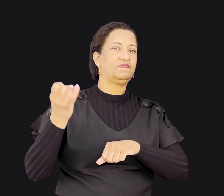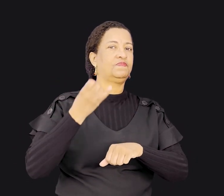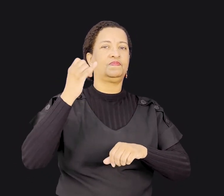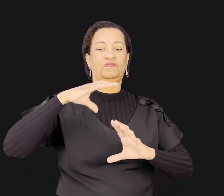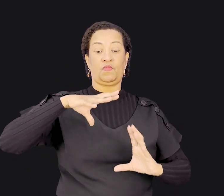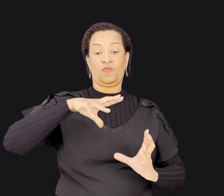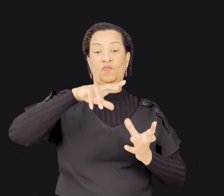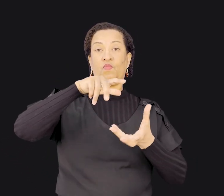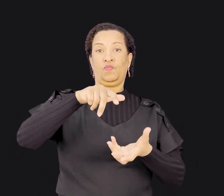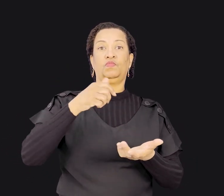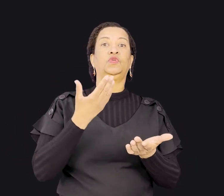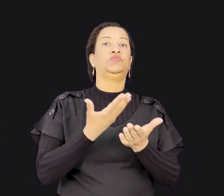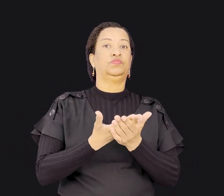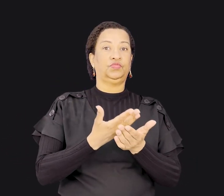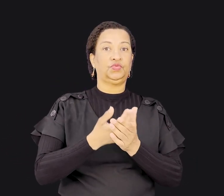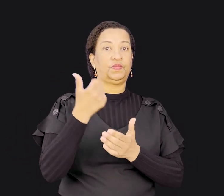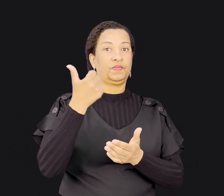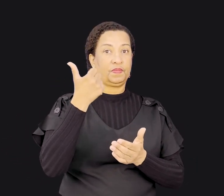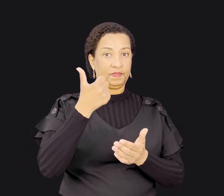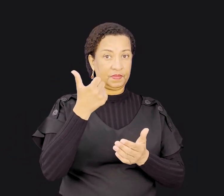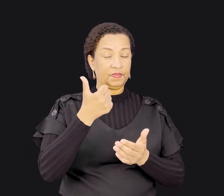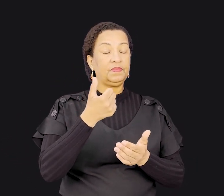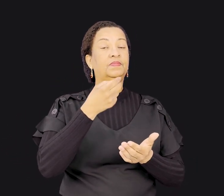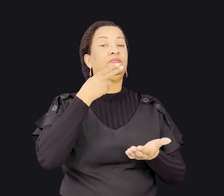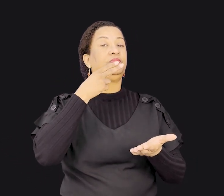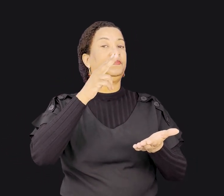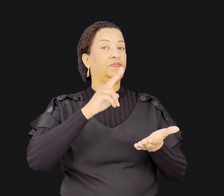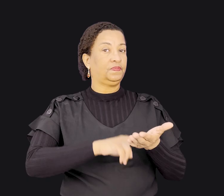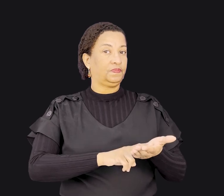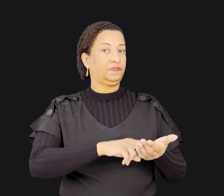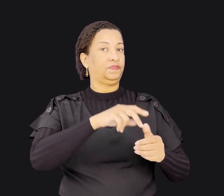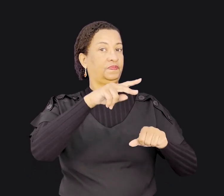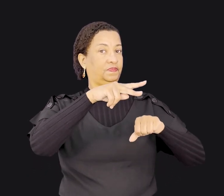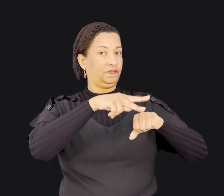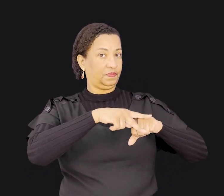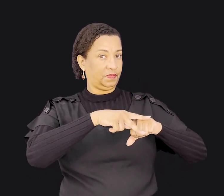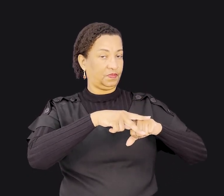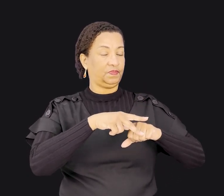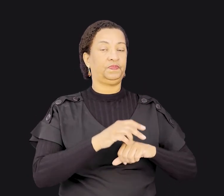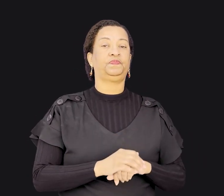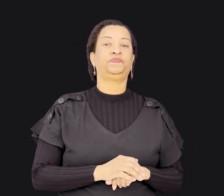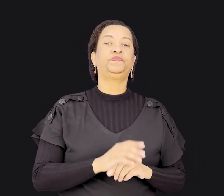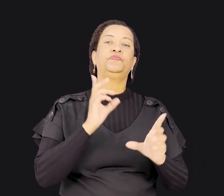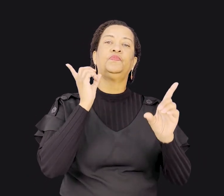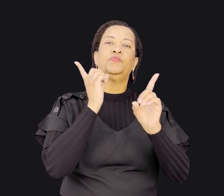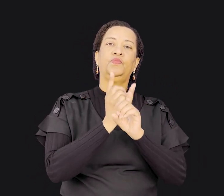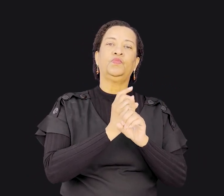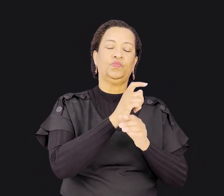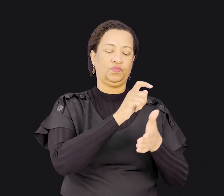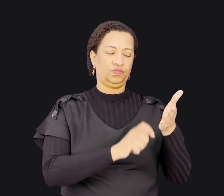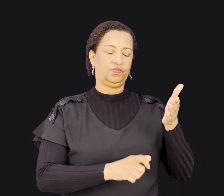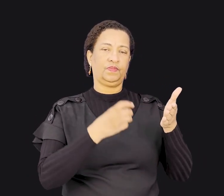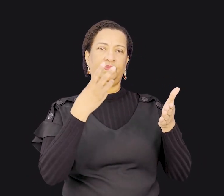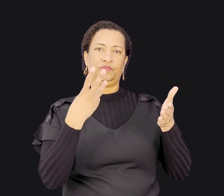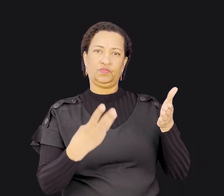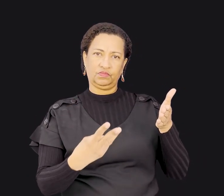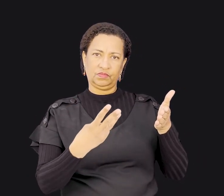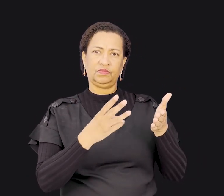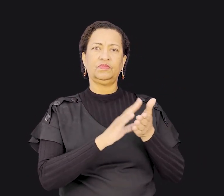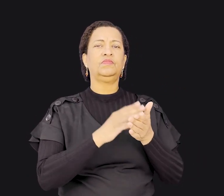mundo. Estamos estudando a primeira epístola do apóstolo Pedro. Encontramos no 3º capítulo o velho e